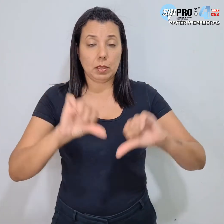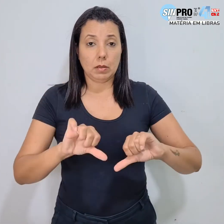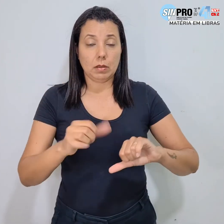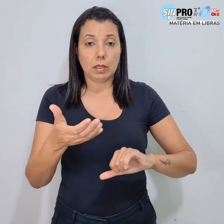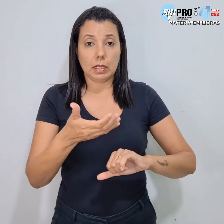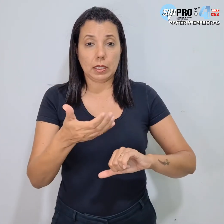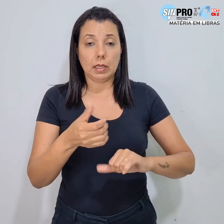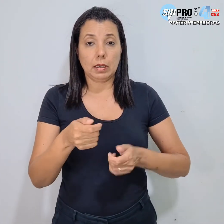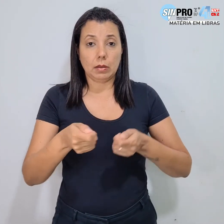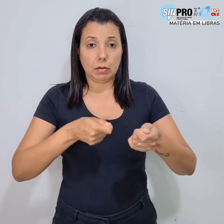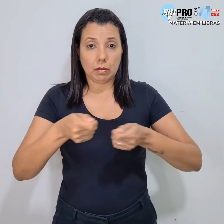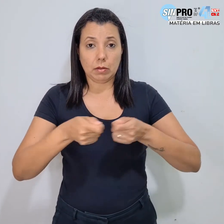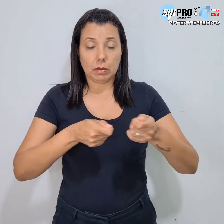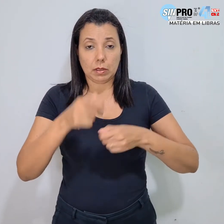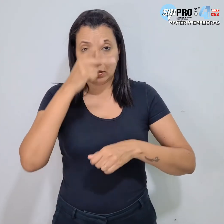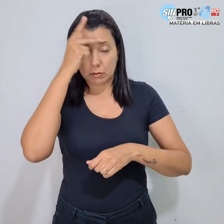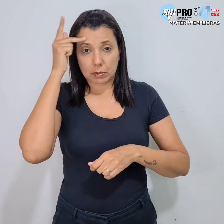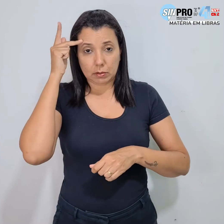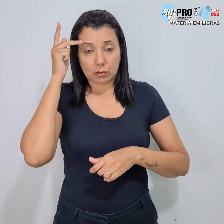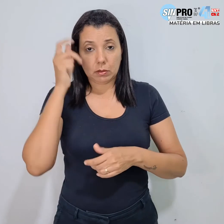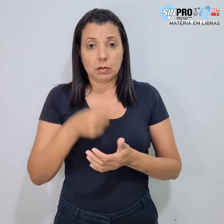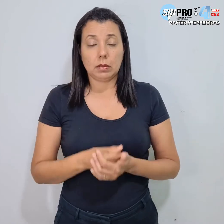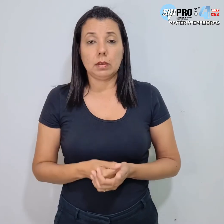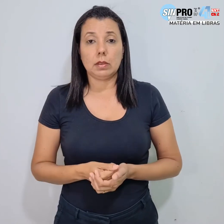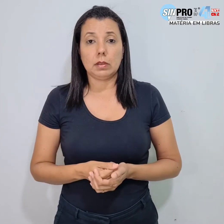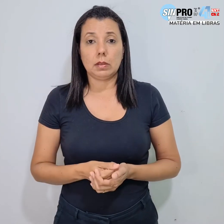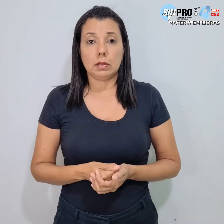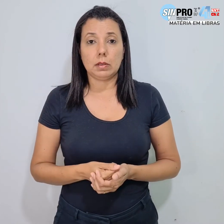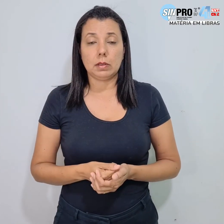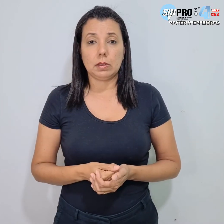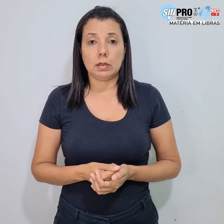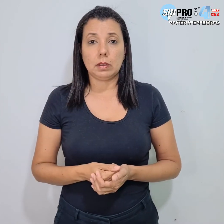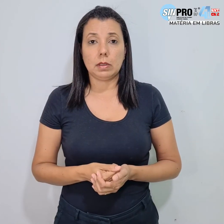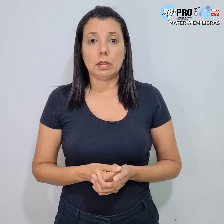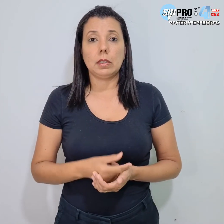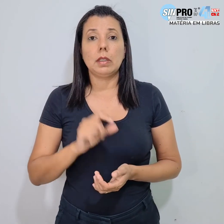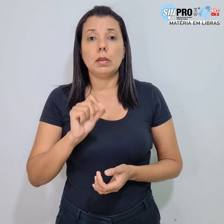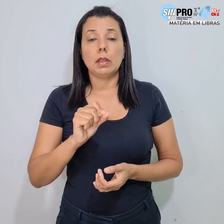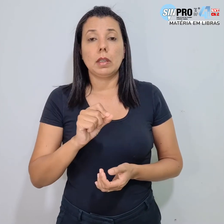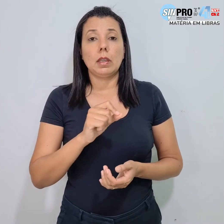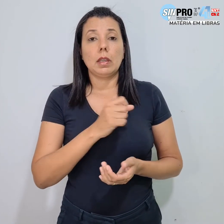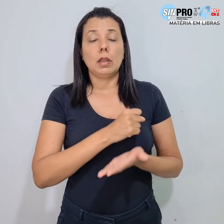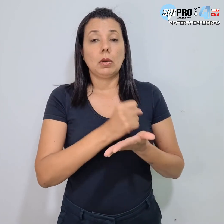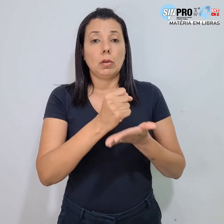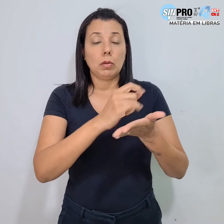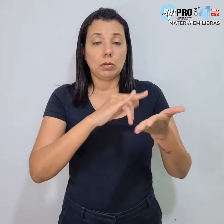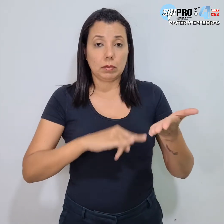Pior, querem controlar as pessoas que serão contratadas